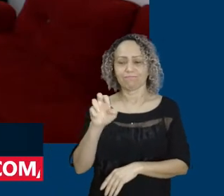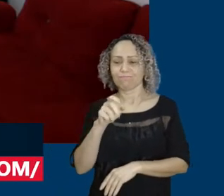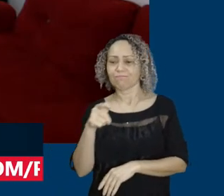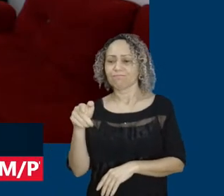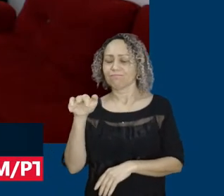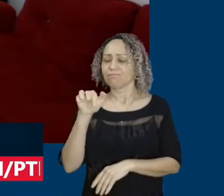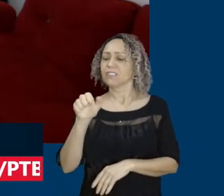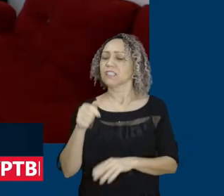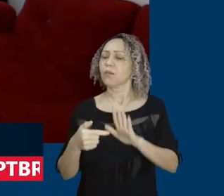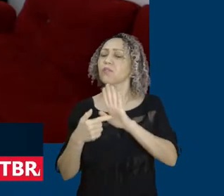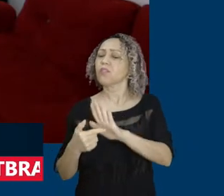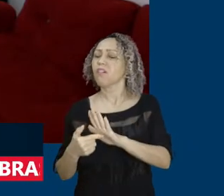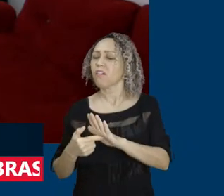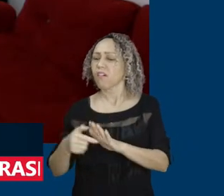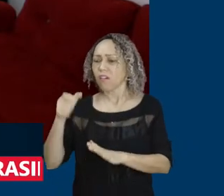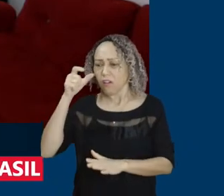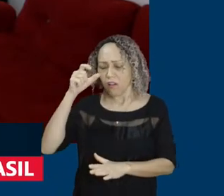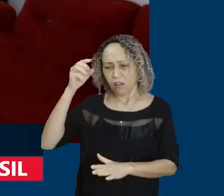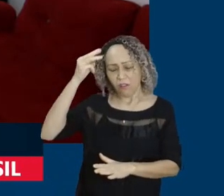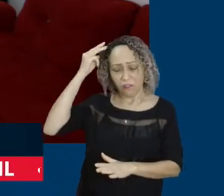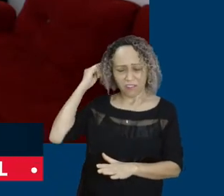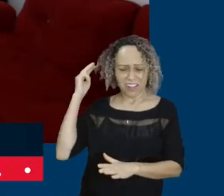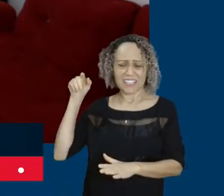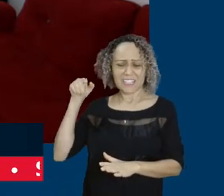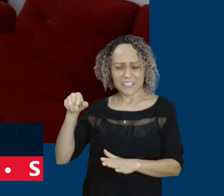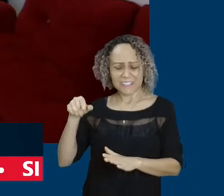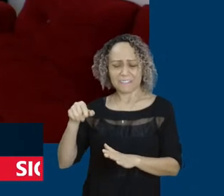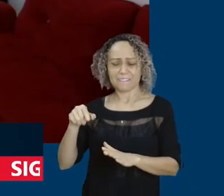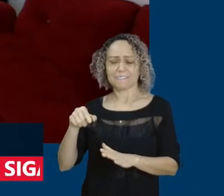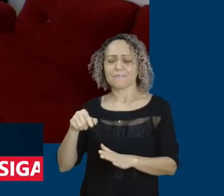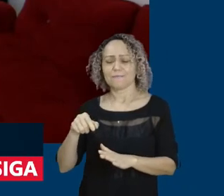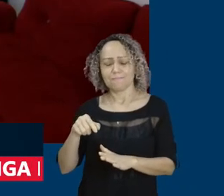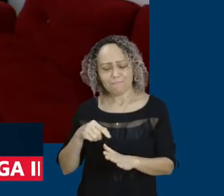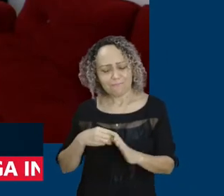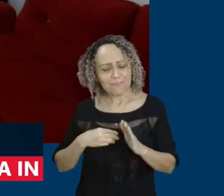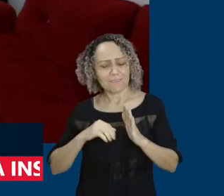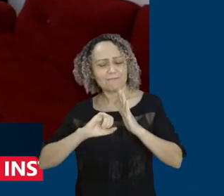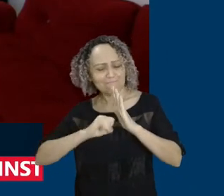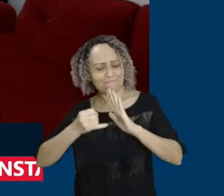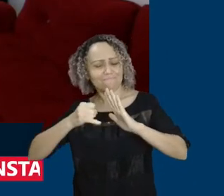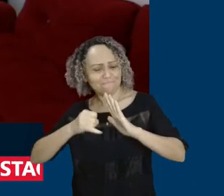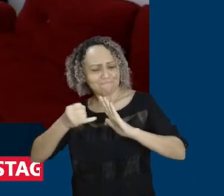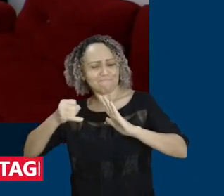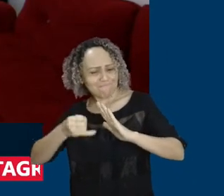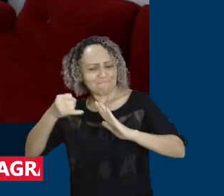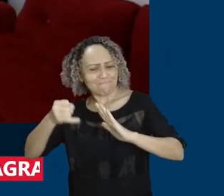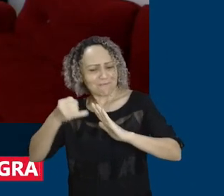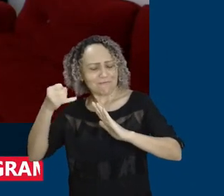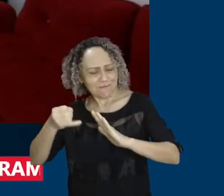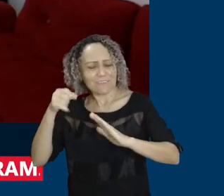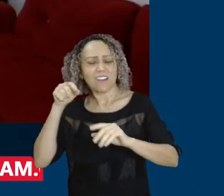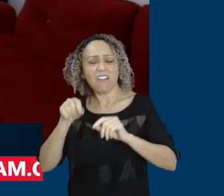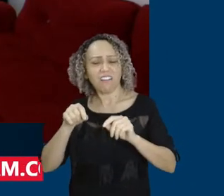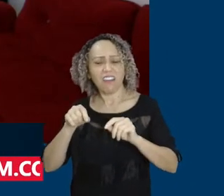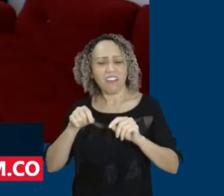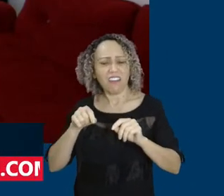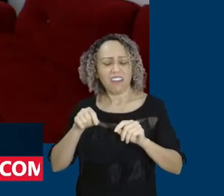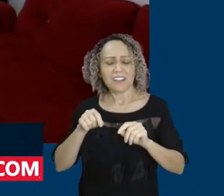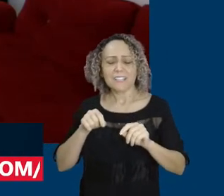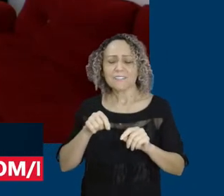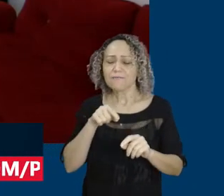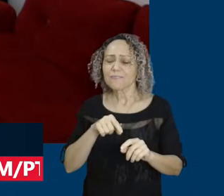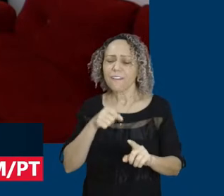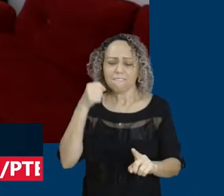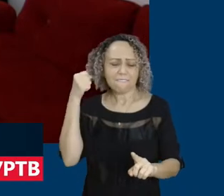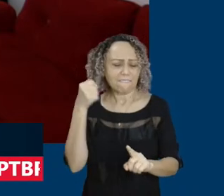que o Guedes não para de produzir, né? Isso tudo aí é uma alavanca de um trator, né, que atropelou a renda no